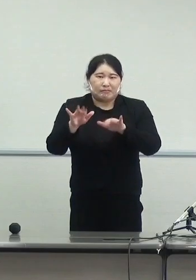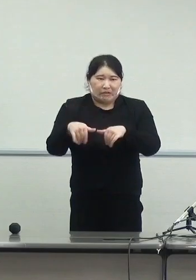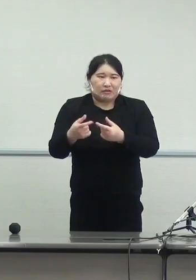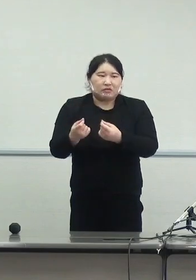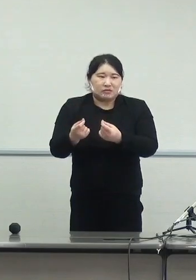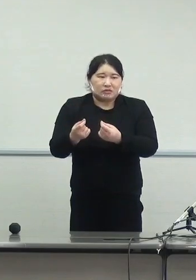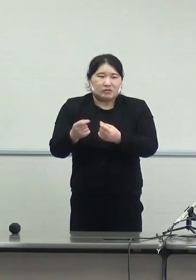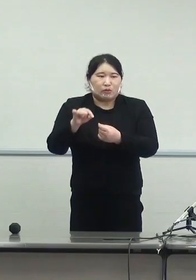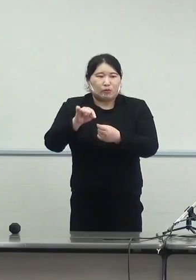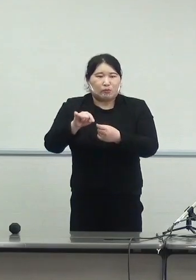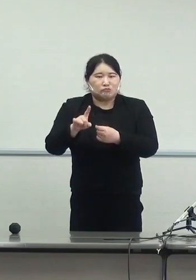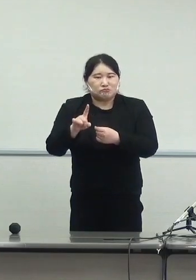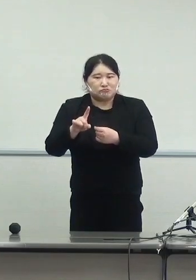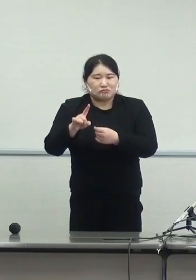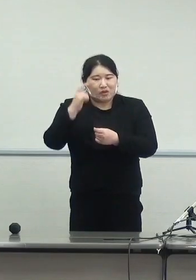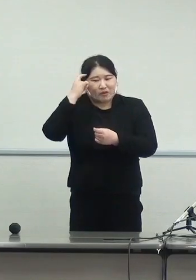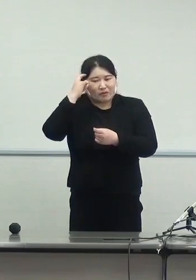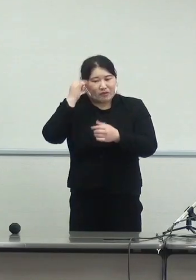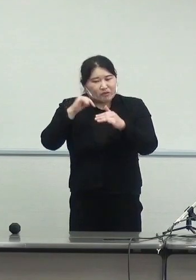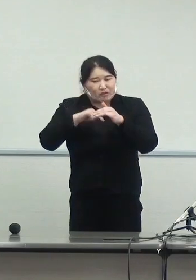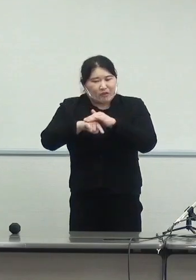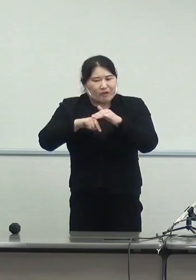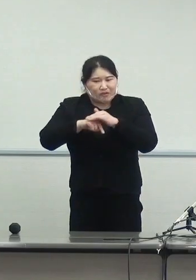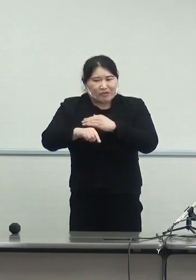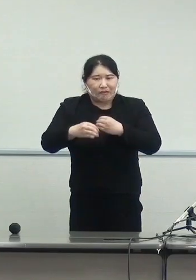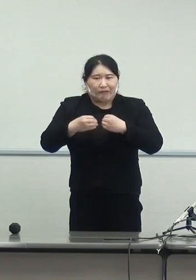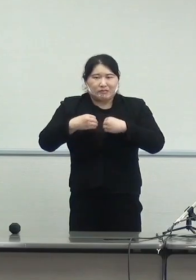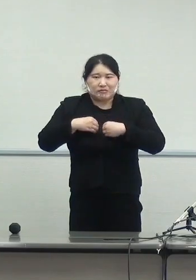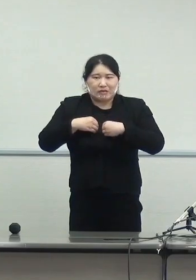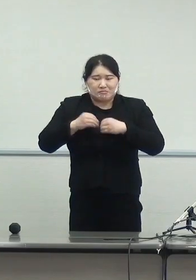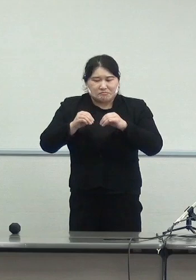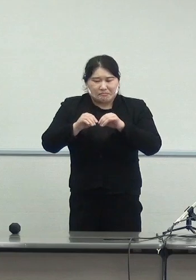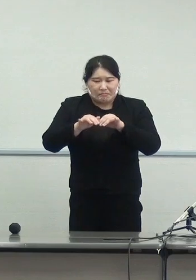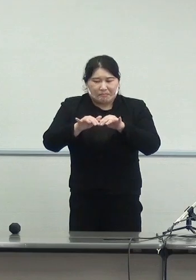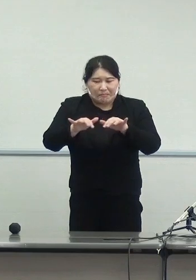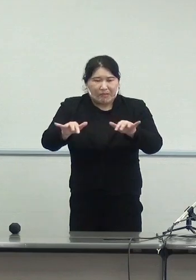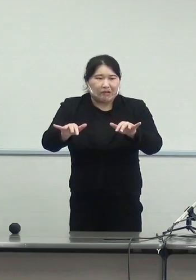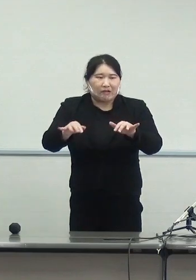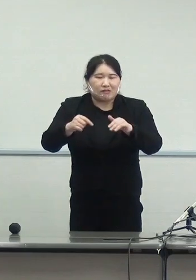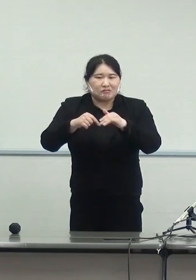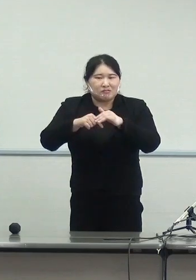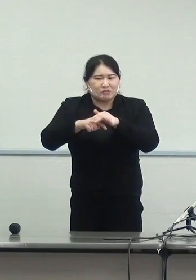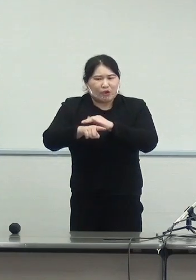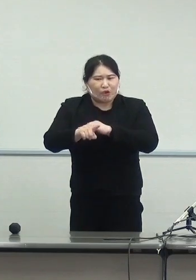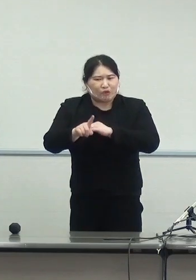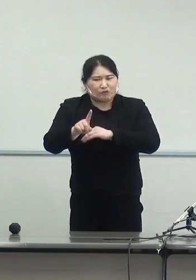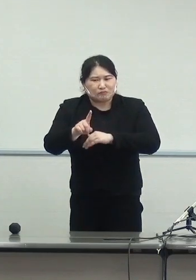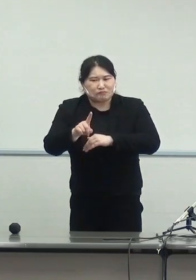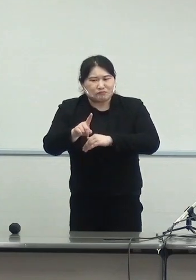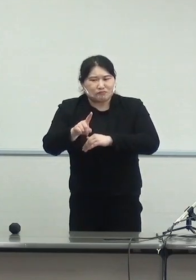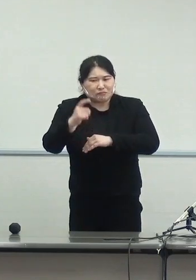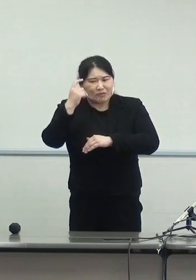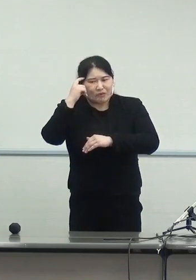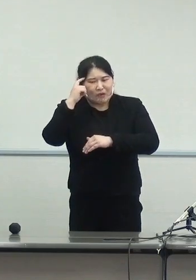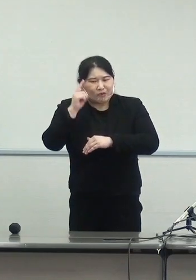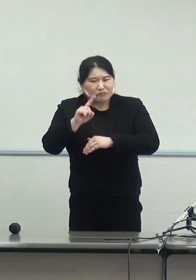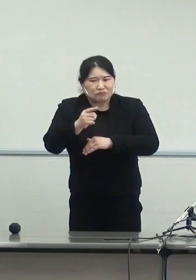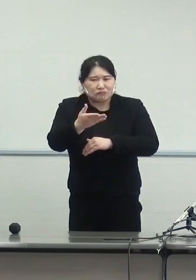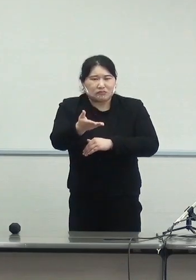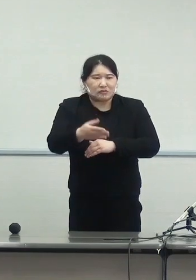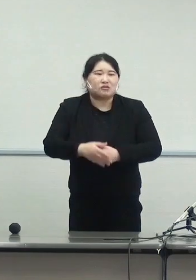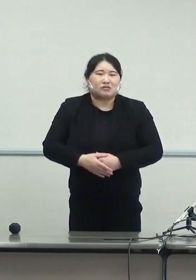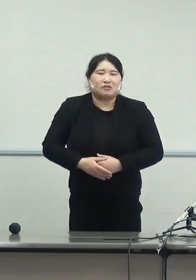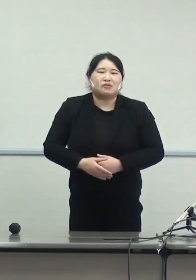そこで何かこう考えられるようなこう感染がこう広がってしまった要因っていうようなものはあるんでしょう